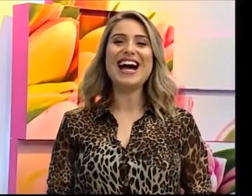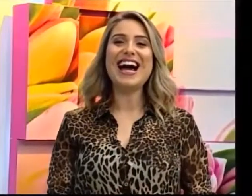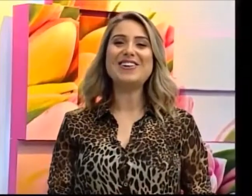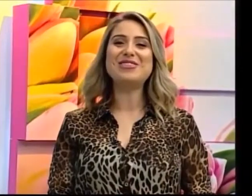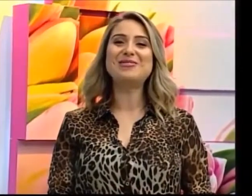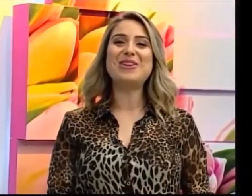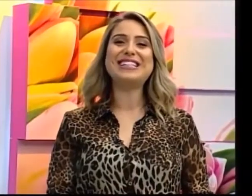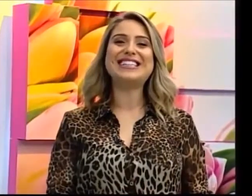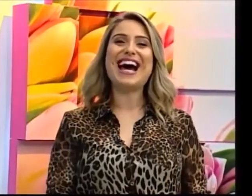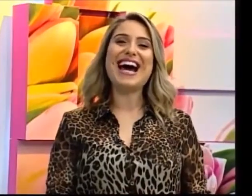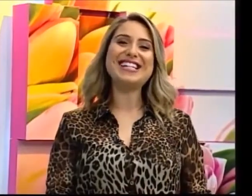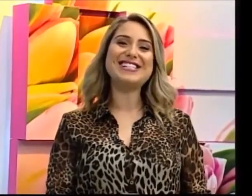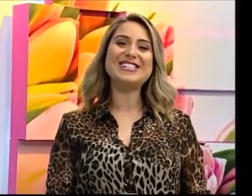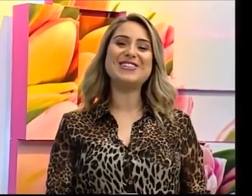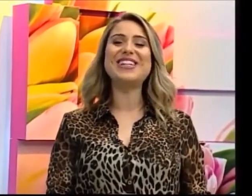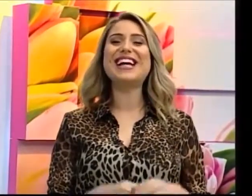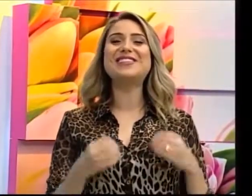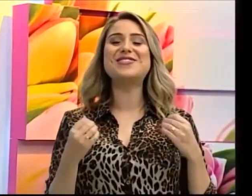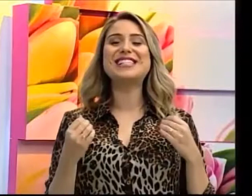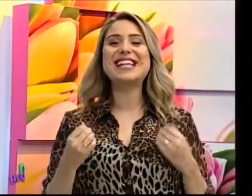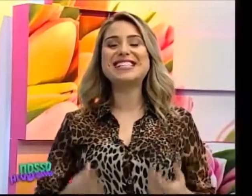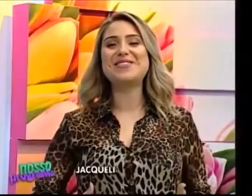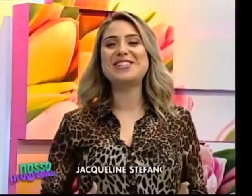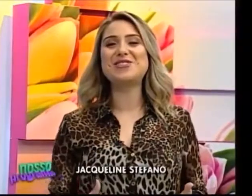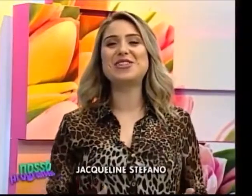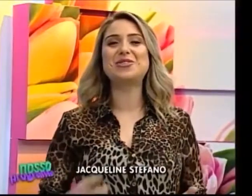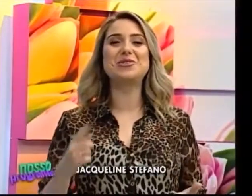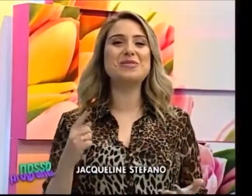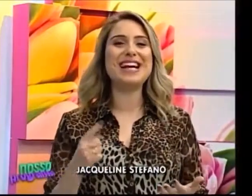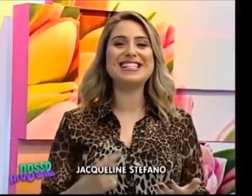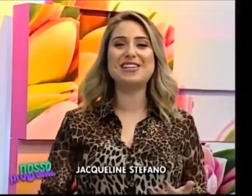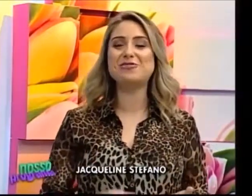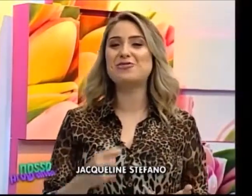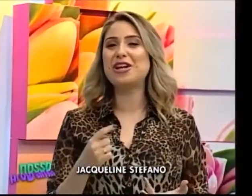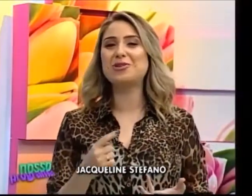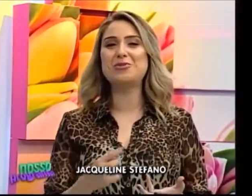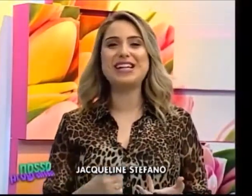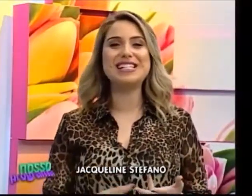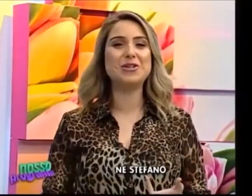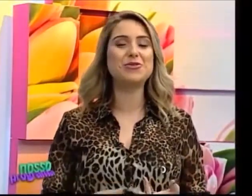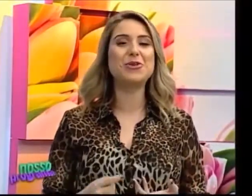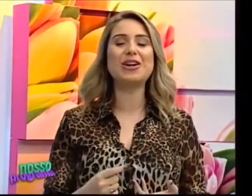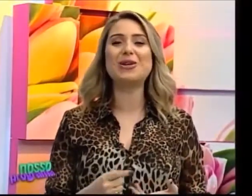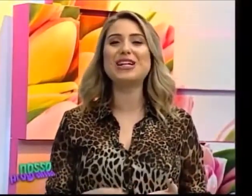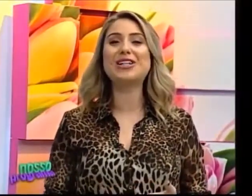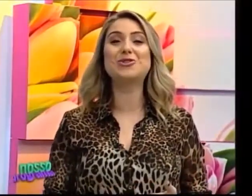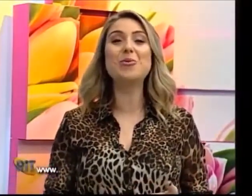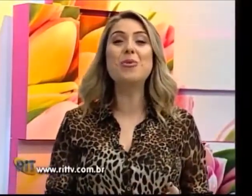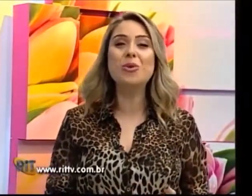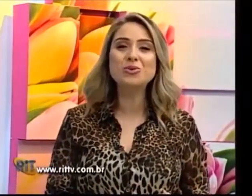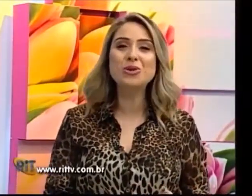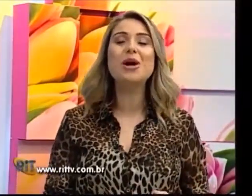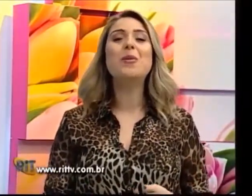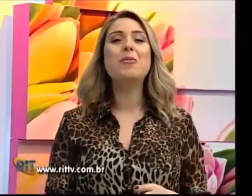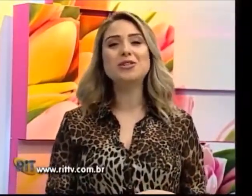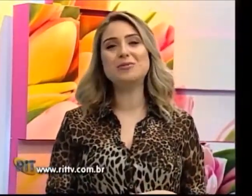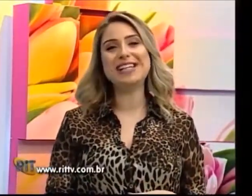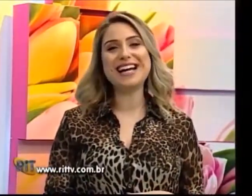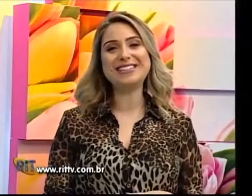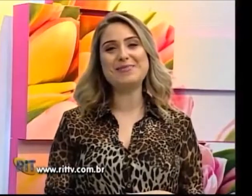Olá, muito boa tarde. Obrigada a você que está me assistindo do Brasil, de fora do Brasil, de qualquer lugar do mundo. Muito obrigada pelo